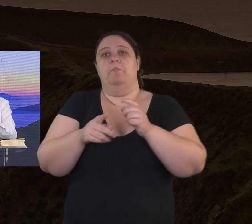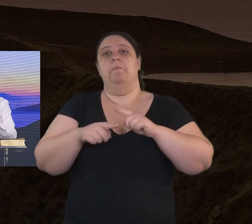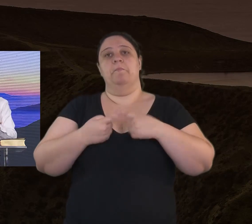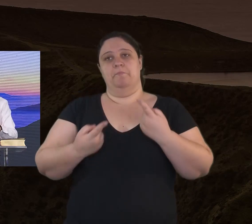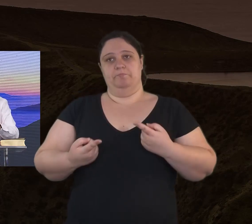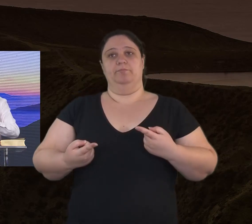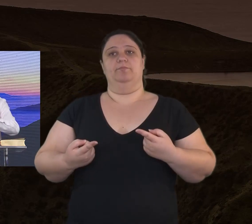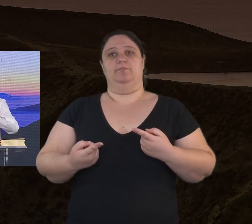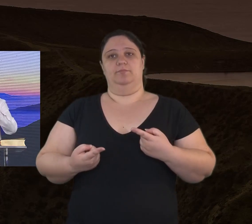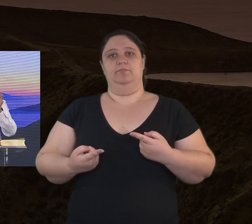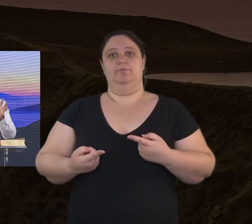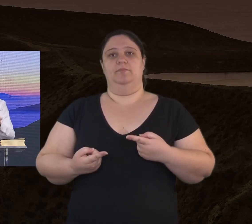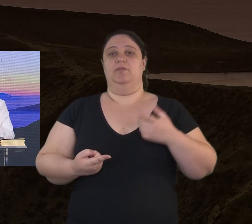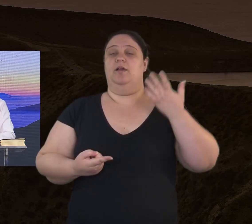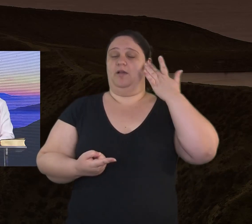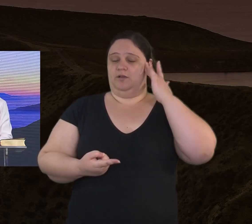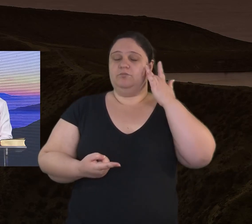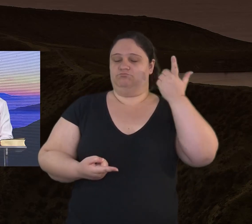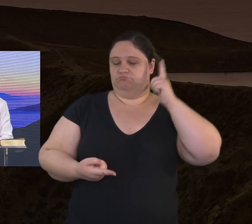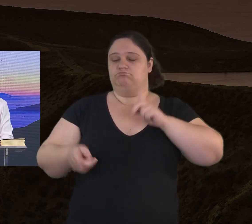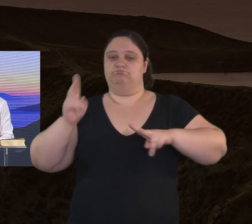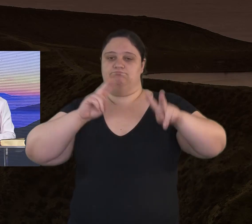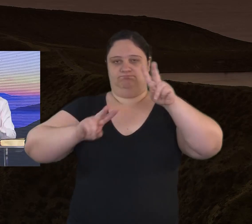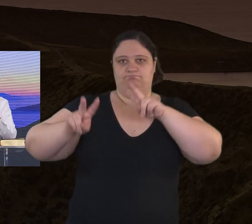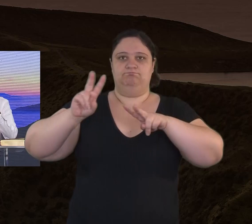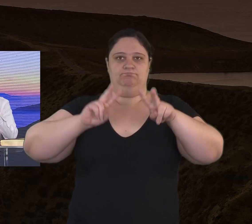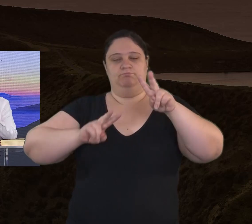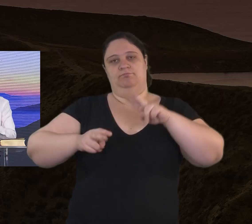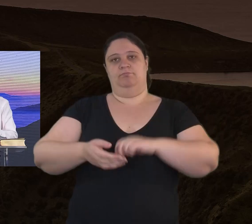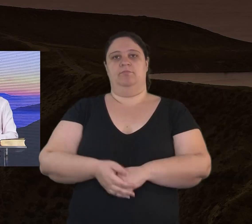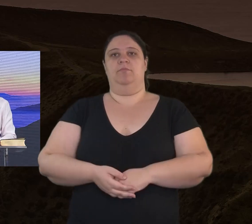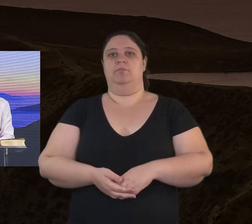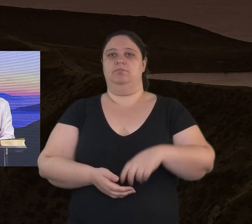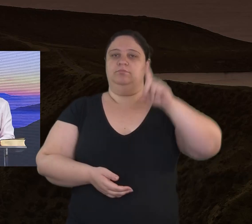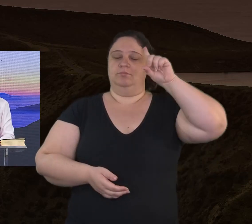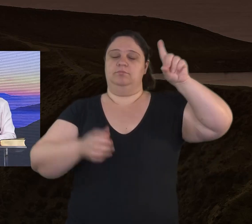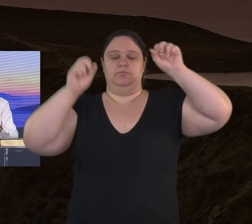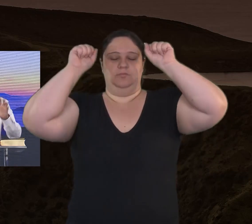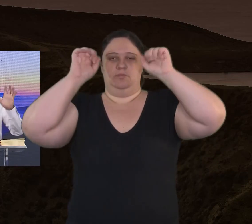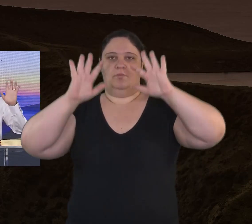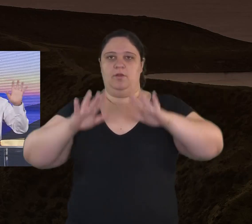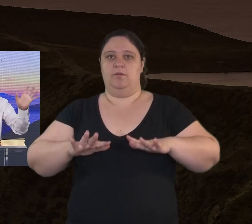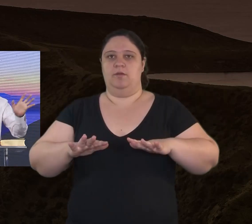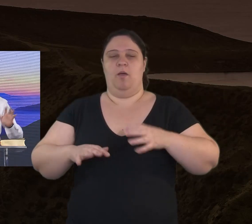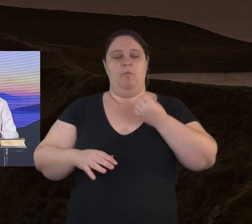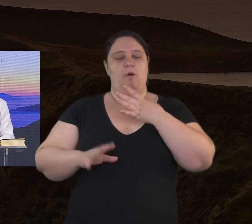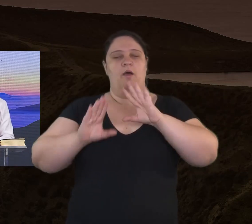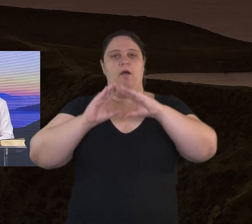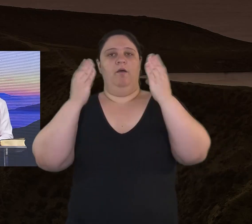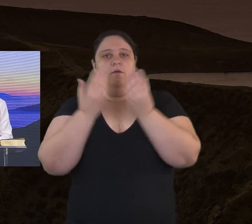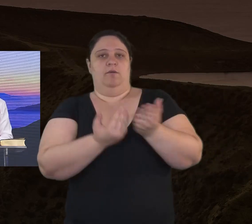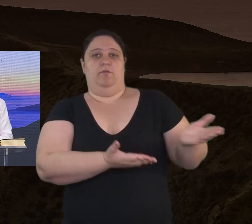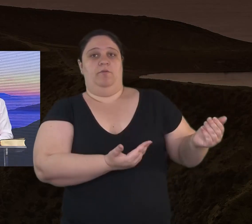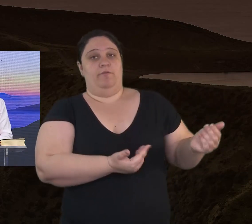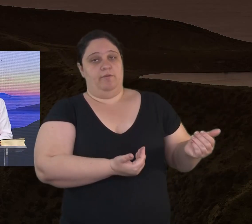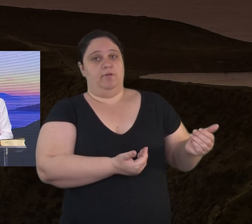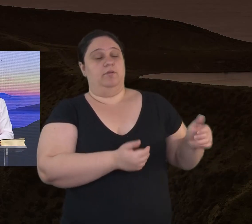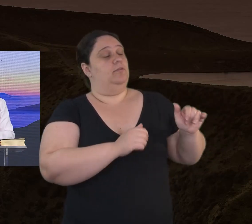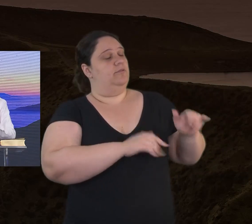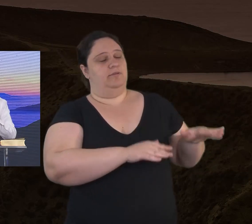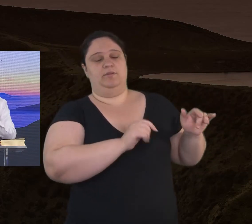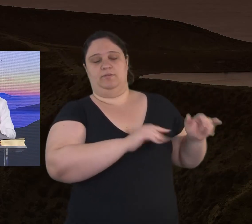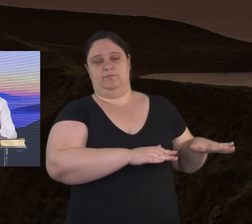eu acredito que uma visão geral vocês já têm, tá? Então, que o Senhor possa abençoar vocês, uma boa conferência na semana que